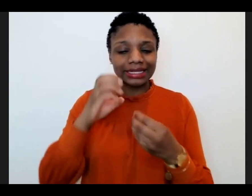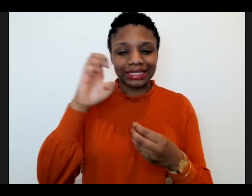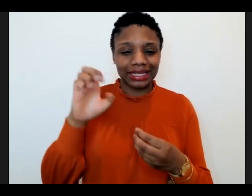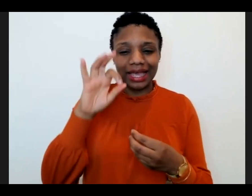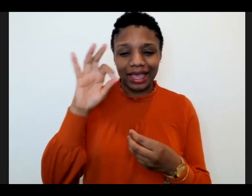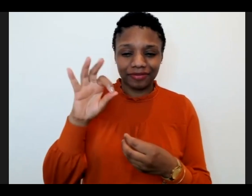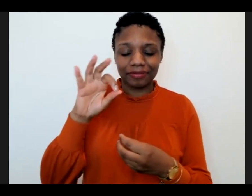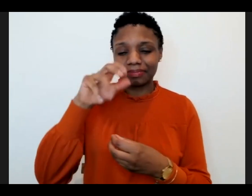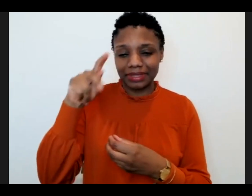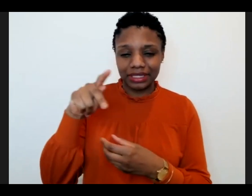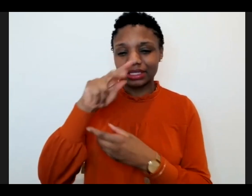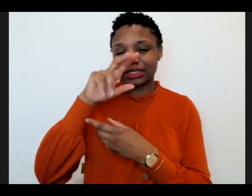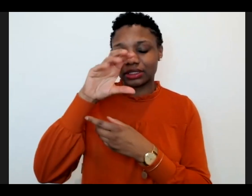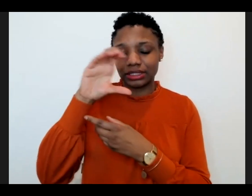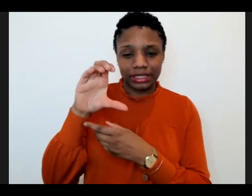general